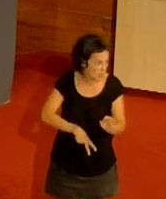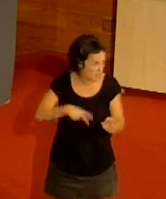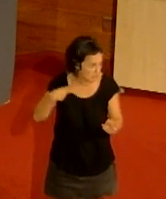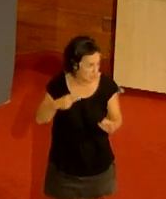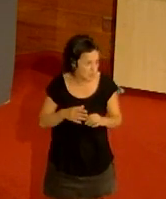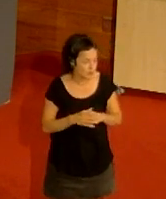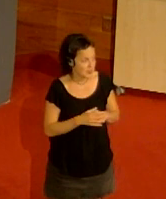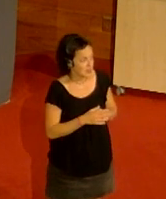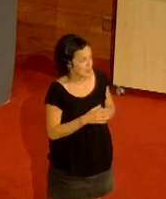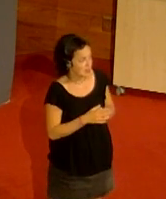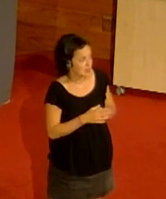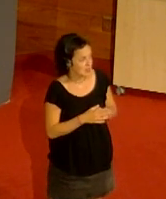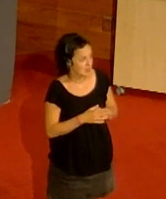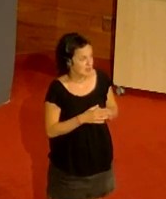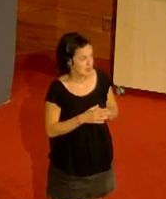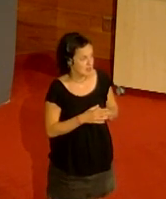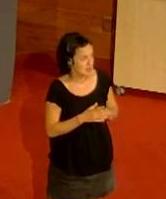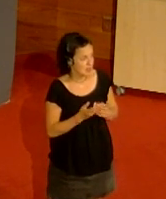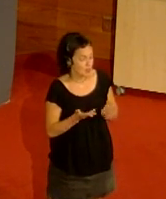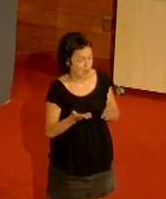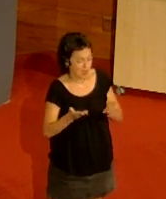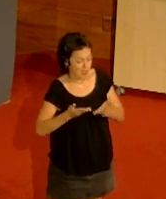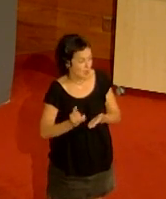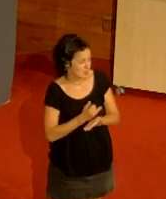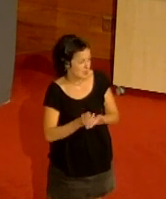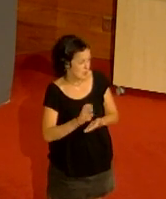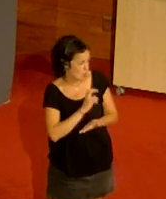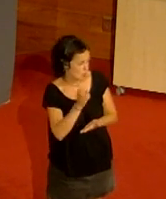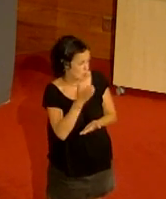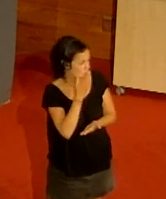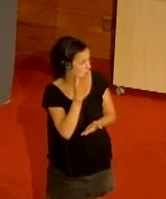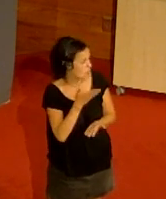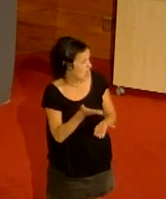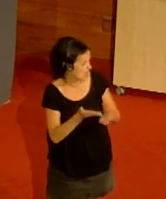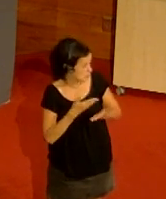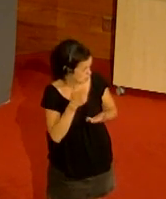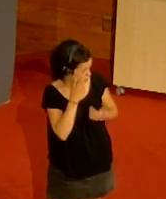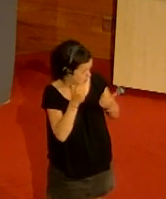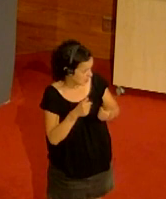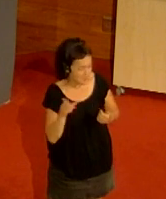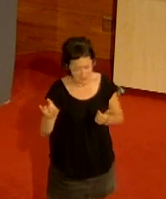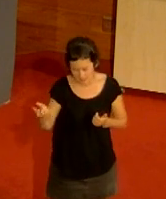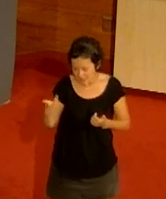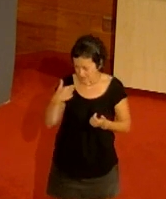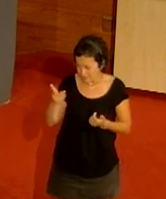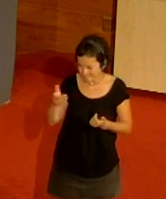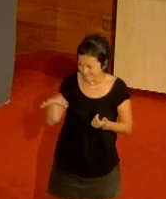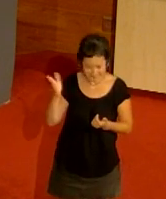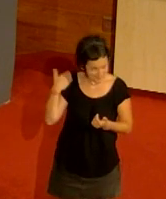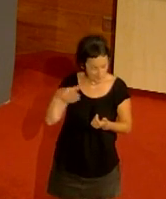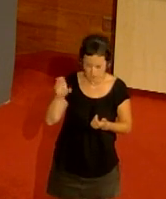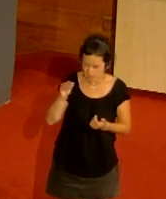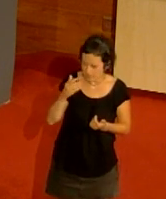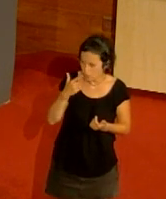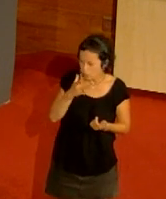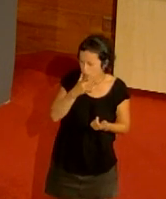difícil eso a veces desligarlo de otro tipo de ayuda, ¿no? No sé si te refieres más a ayuda humanitaria o... Claro. Si va un poco más por ahí. No entendía si tú ves deplorable